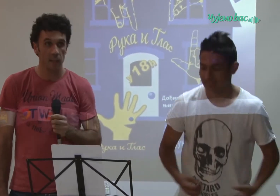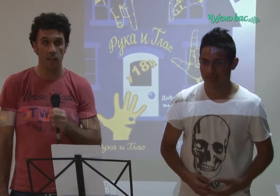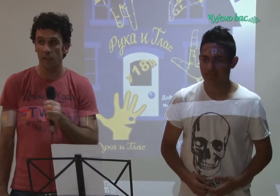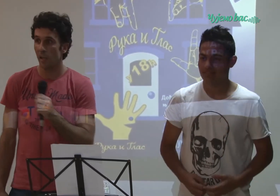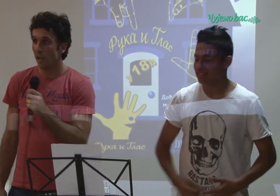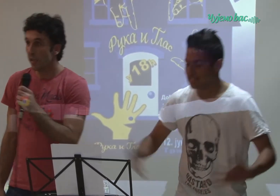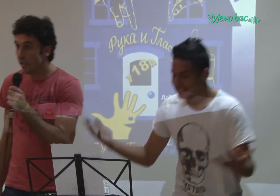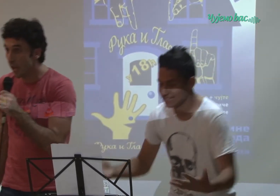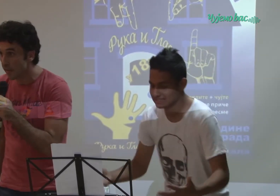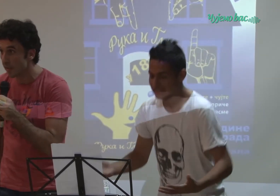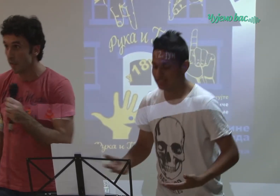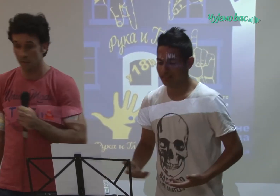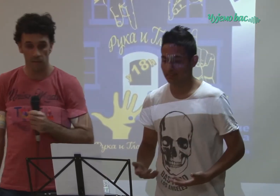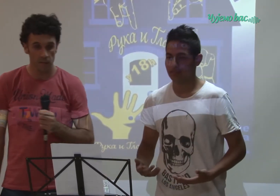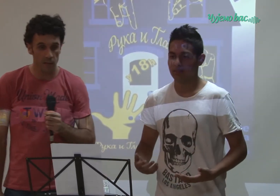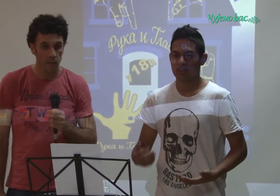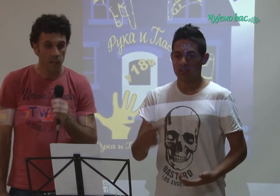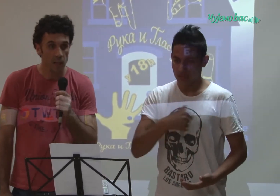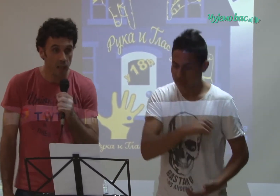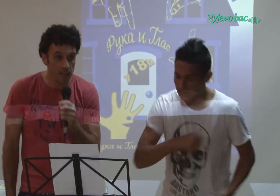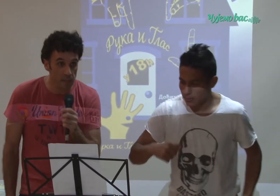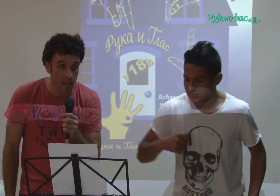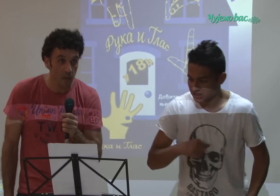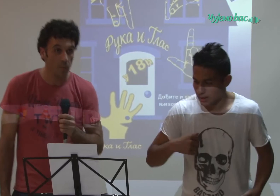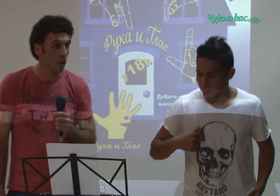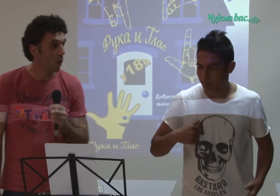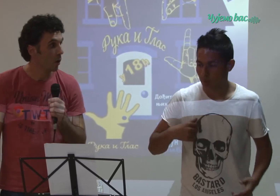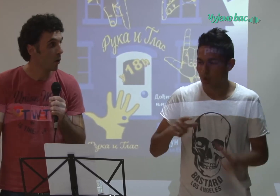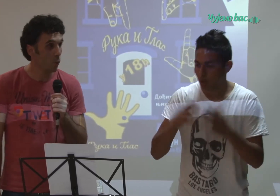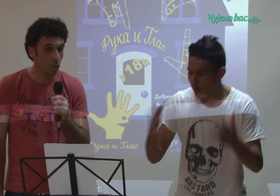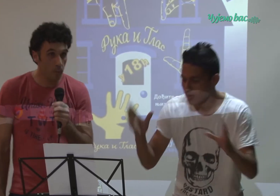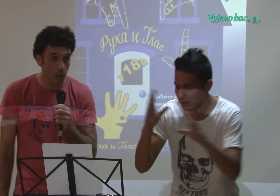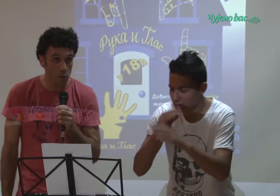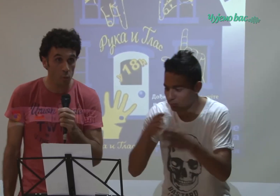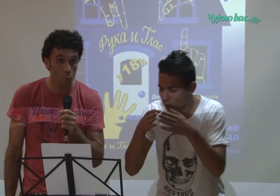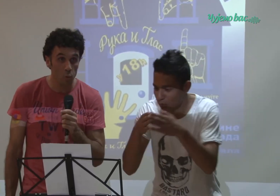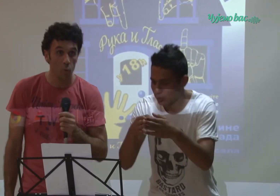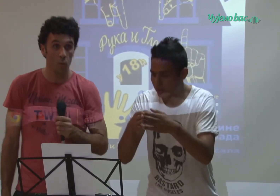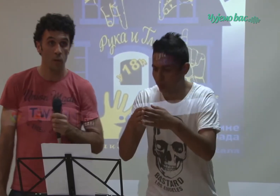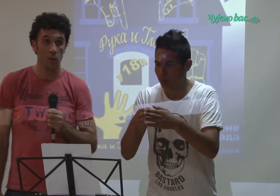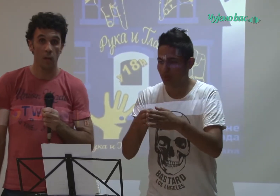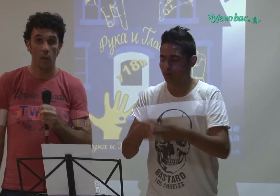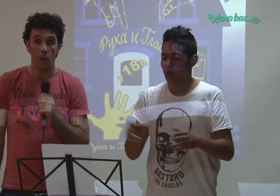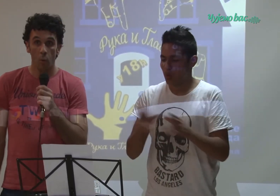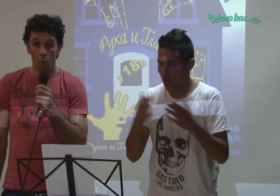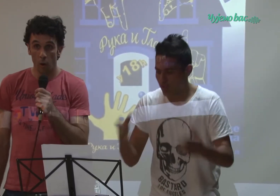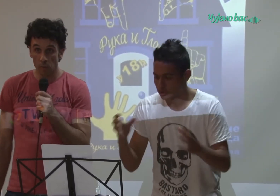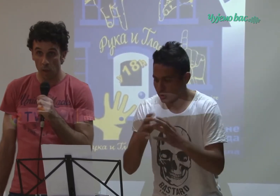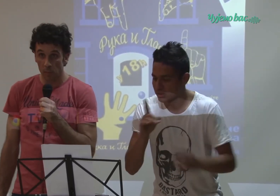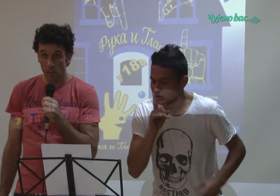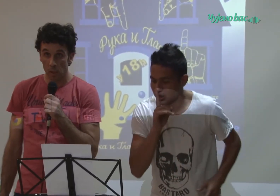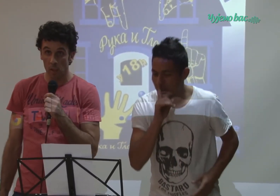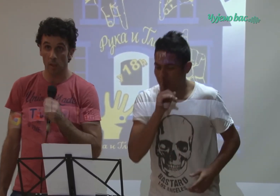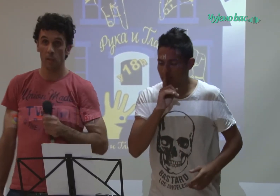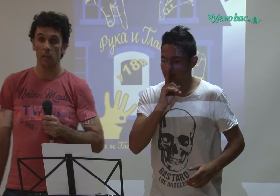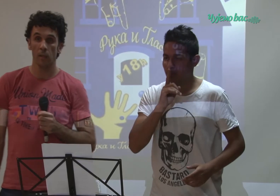ste? Gde ste? Ja sam sam u ovom mračnom kutku, u ovoj